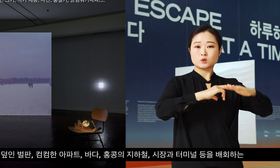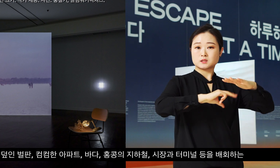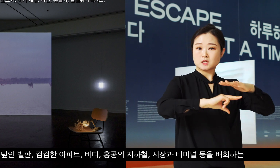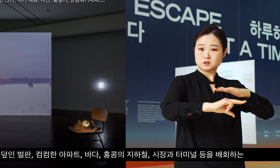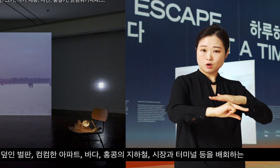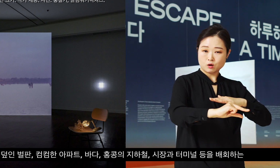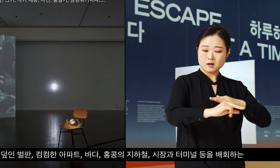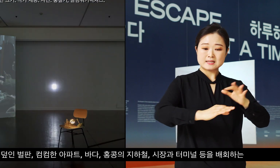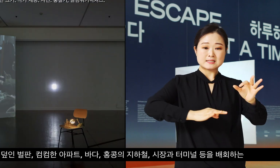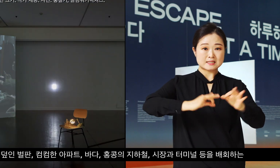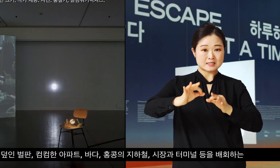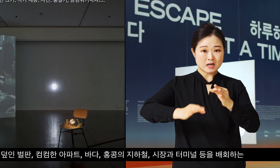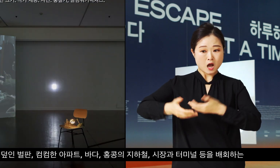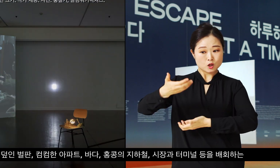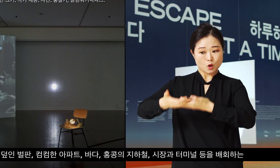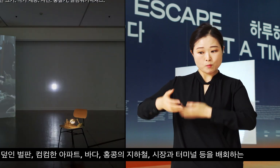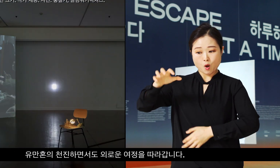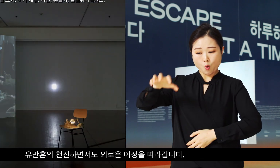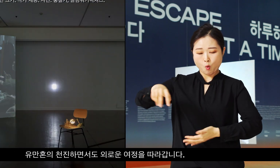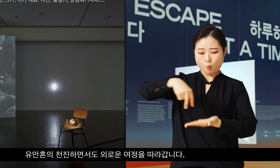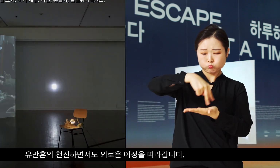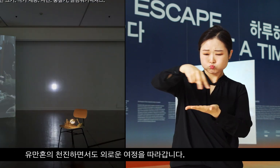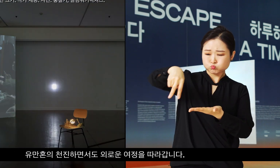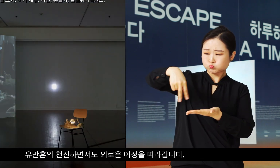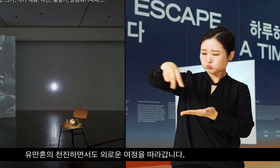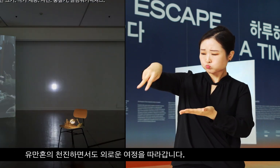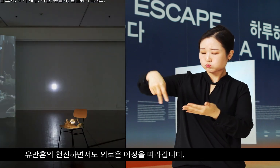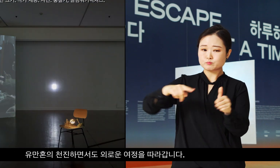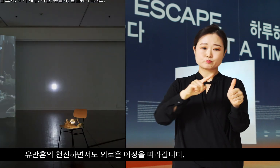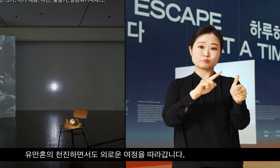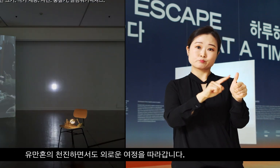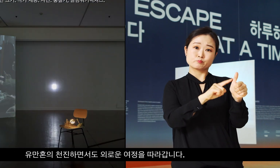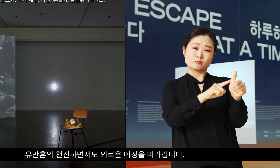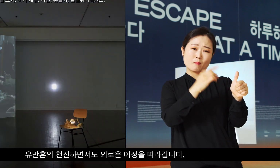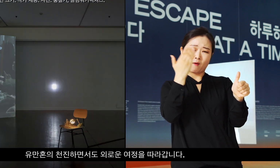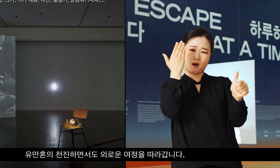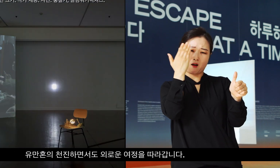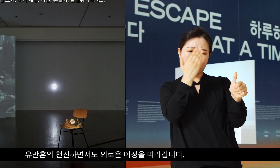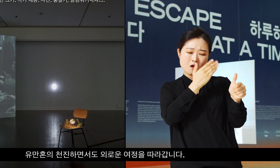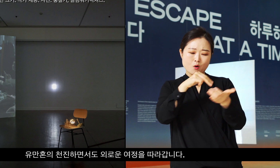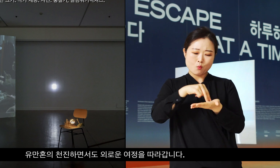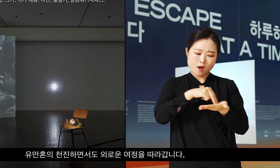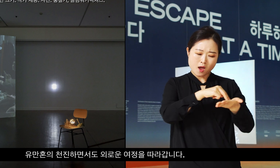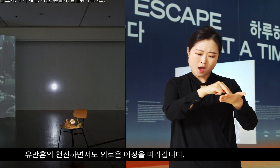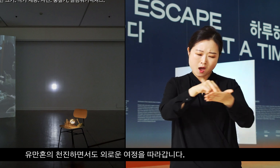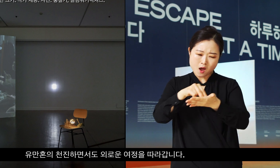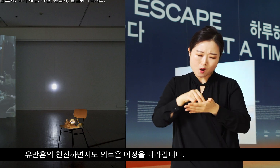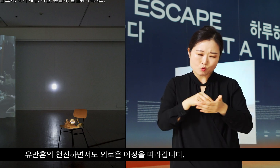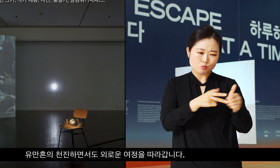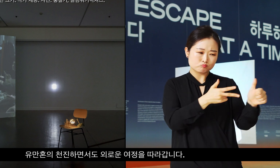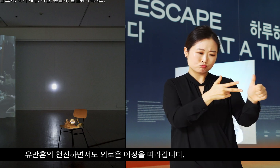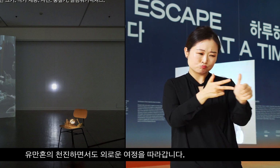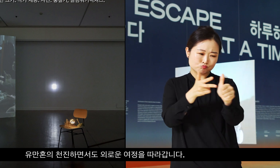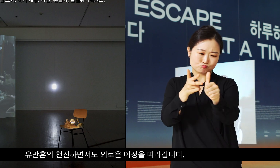터미널 등을 배회하는 유만혼의 천진하면서도 외로운 여정을 따라갑니다.